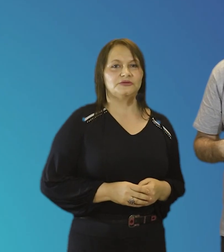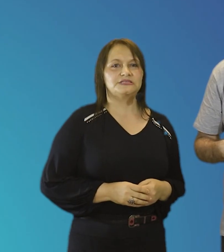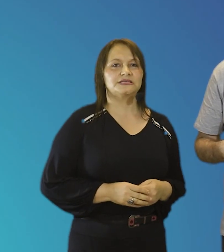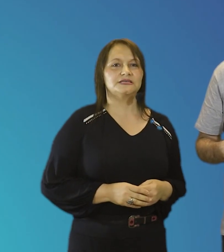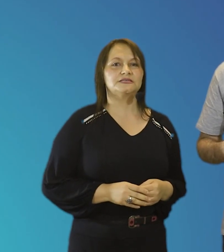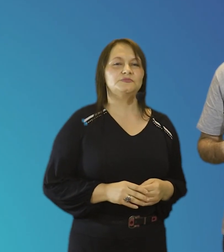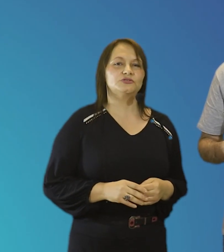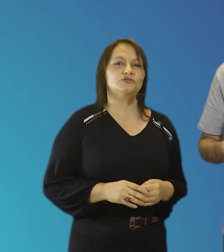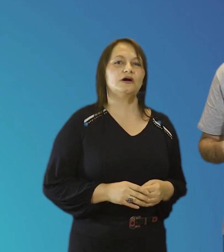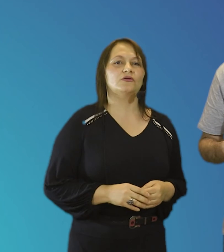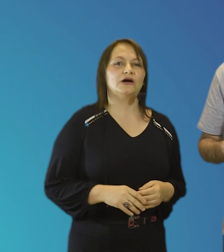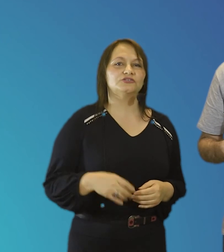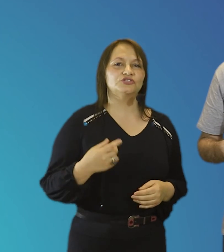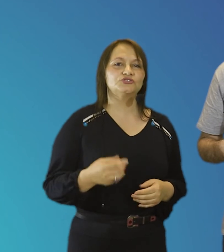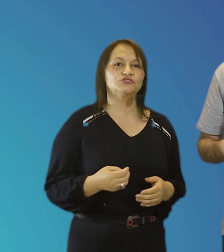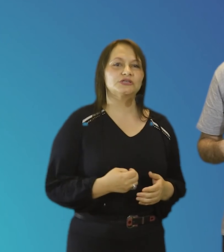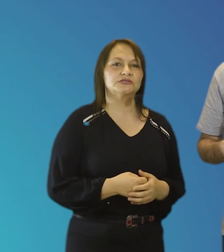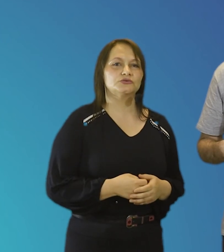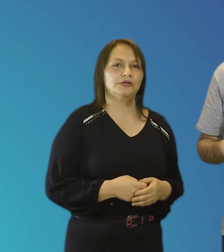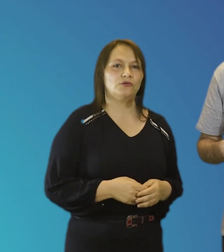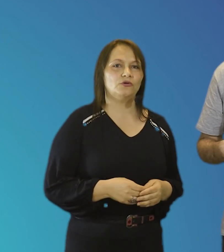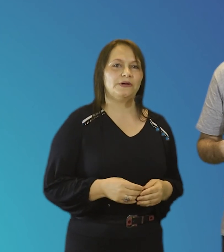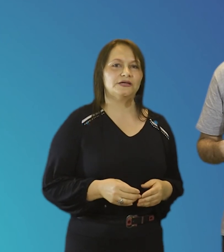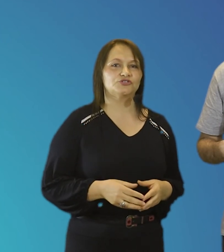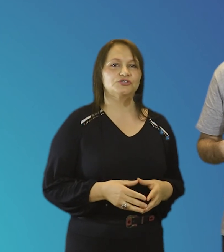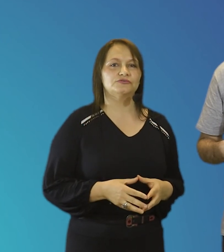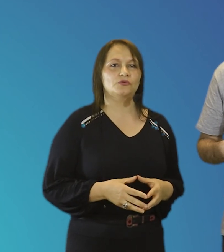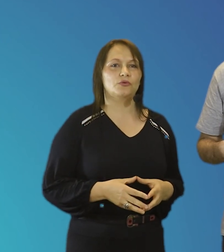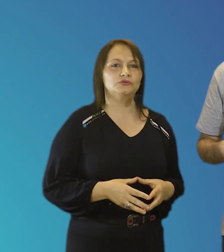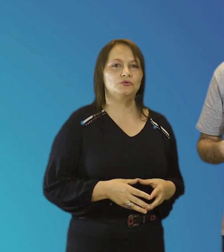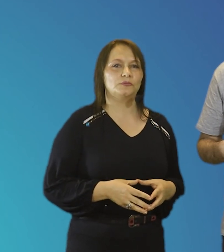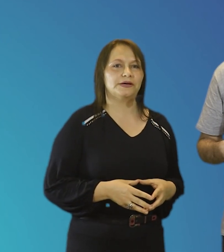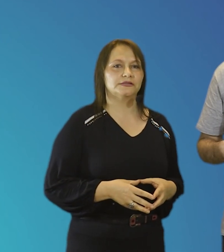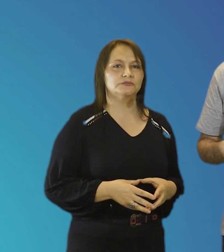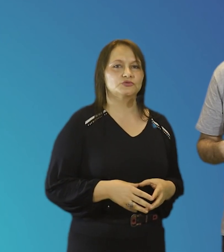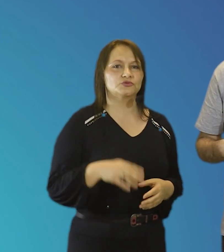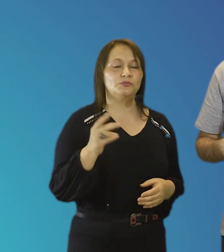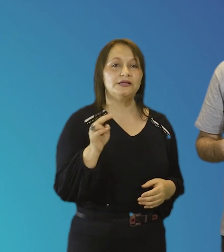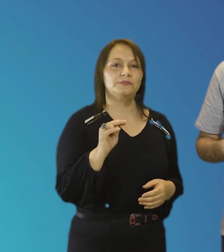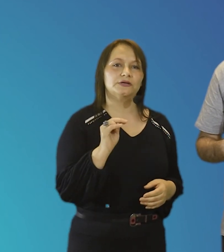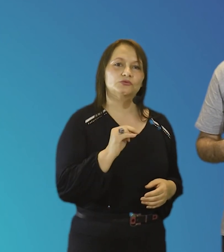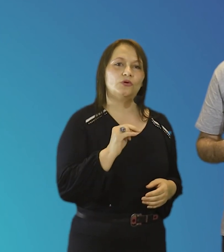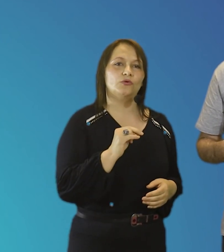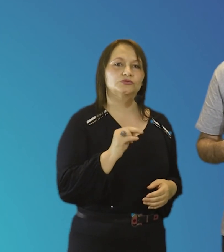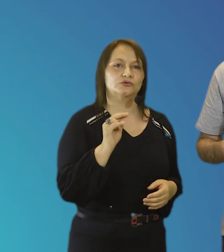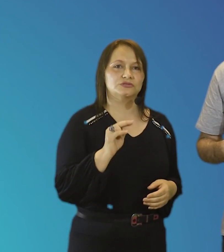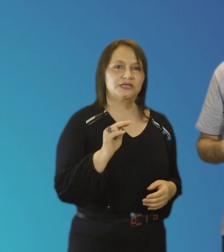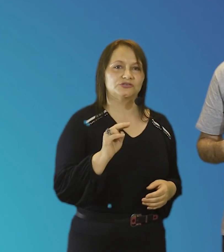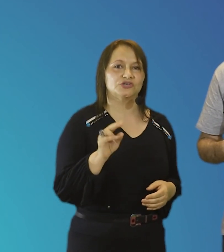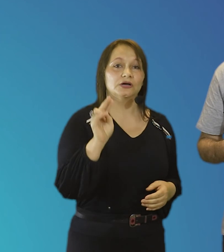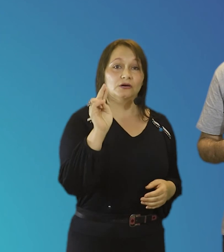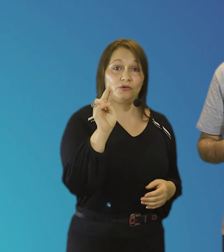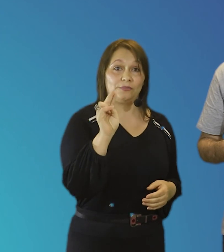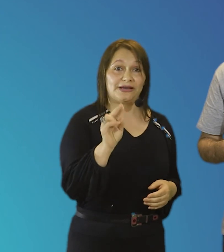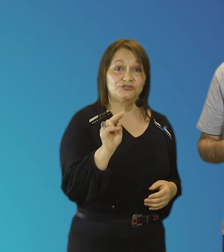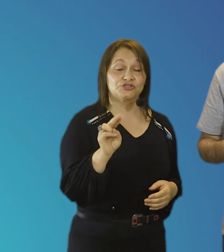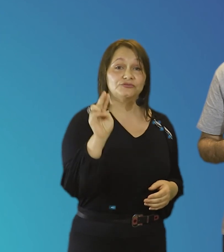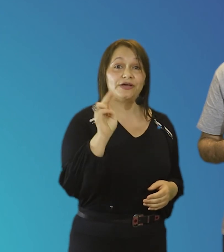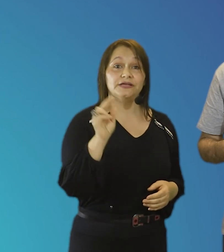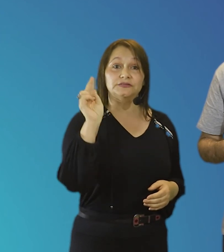Não esqueça pessoal, a gente utiliza o grau comparativo quando comparamos um elemento com o outro, ou seja,